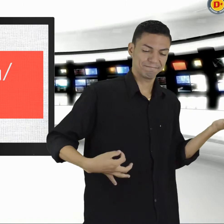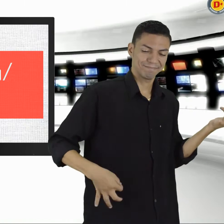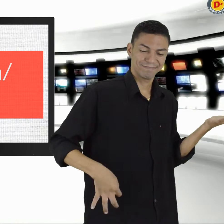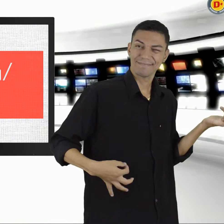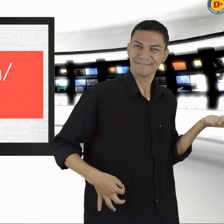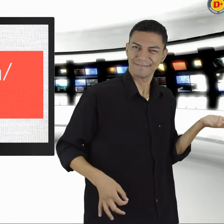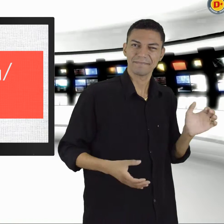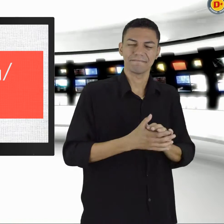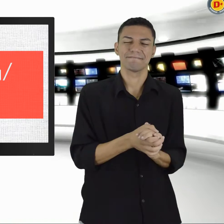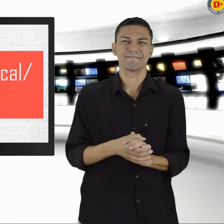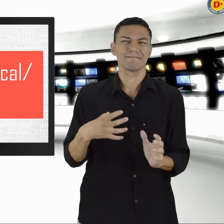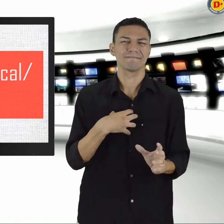Sensibilização musical, banda.